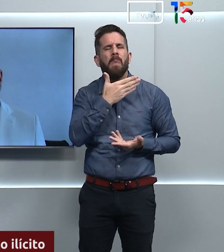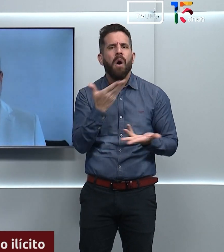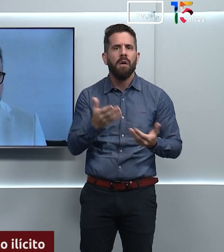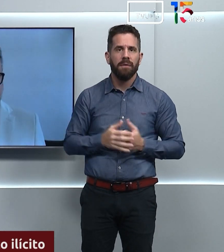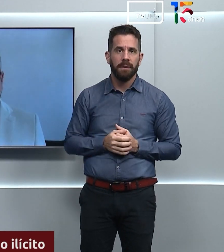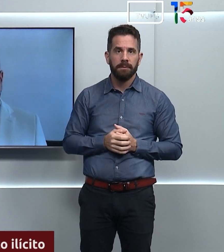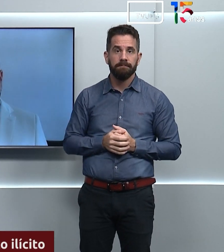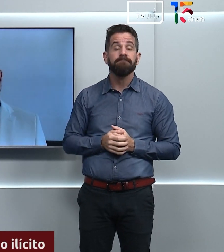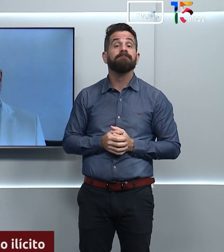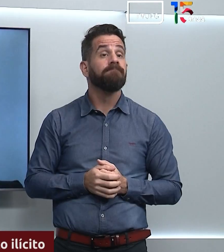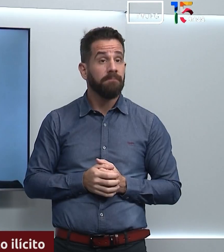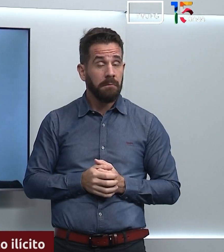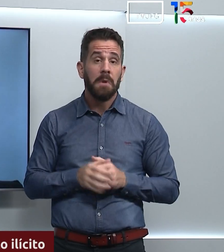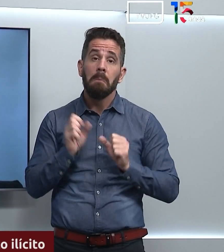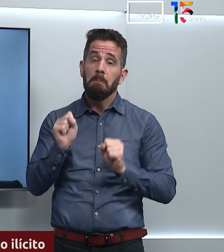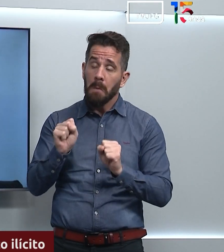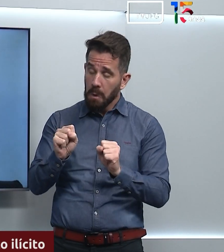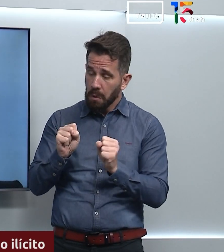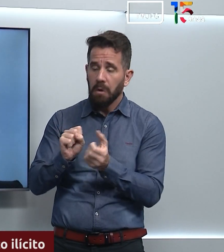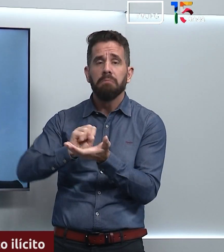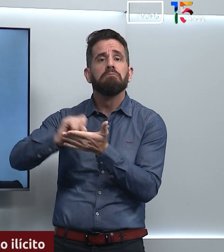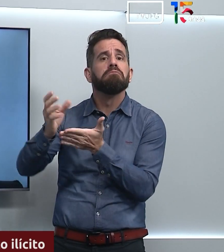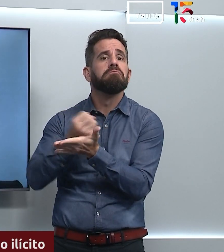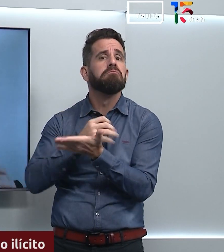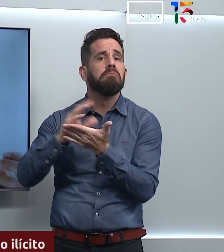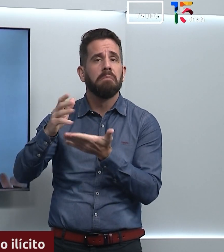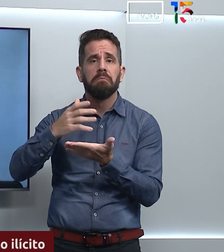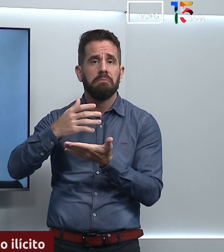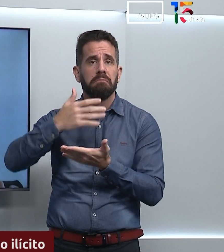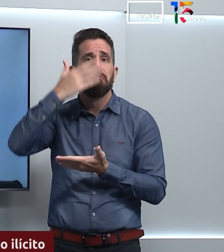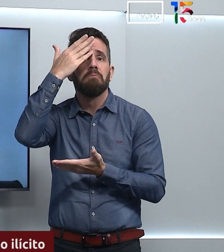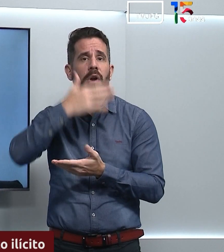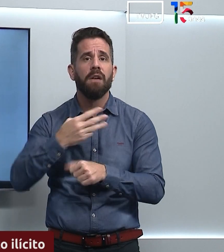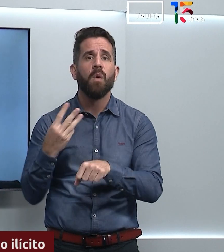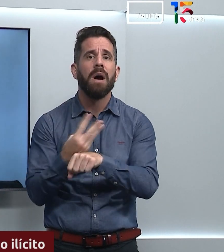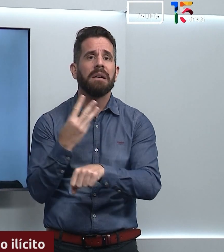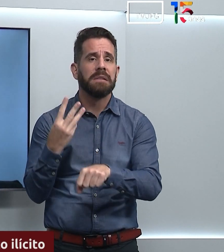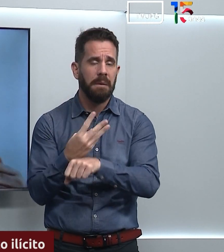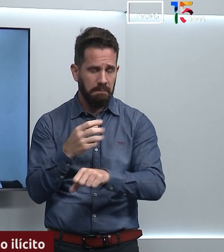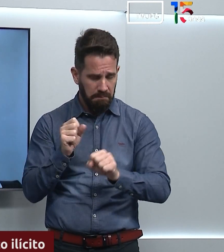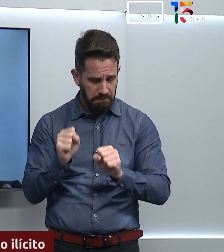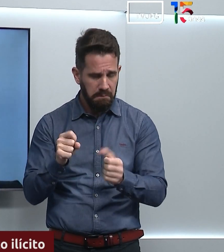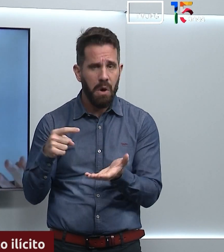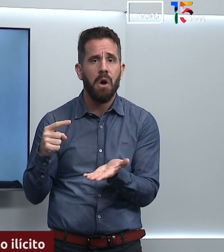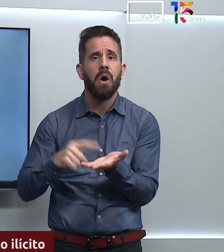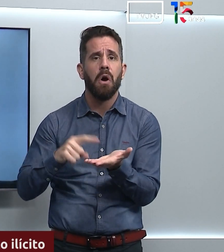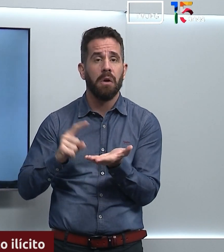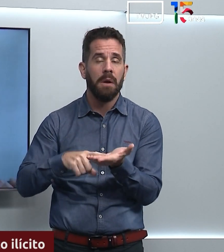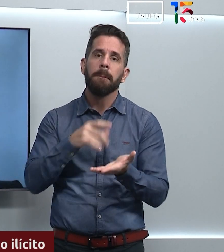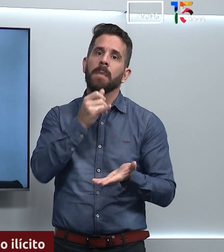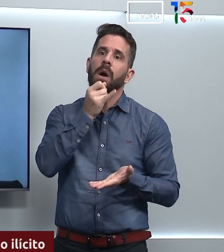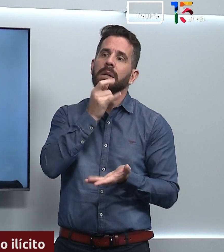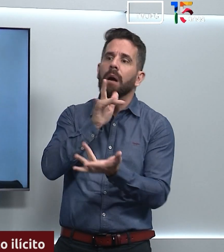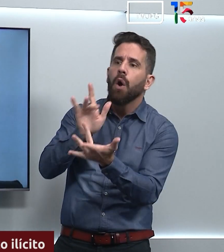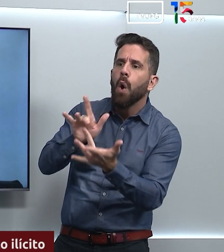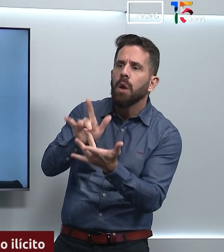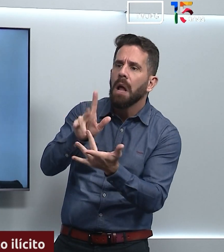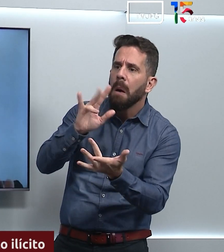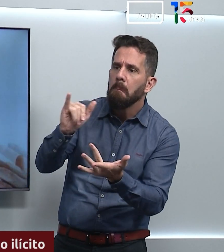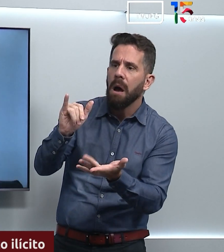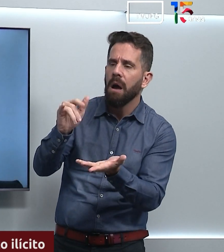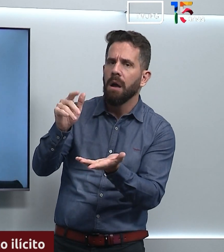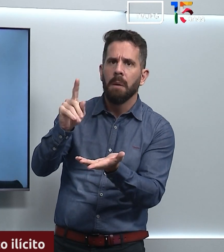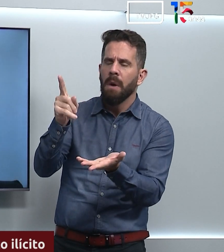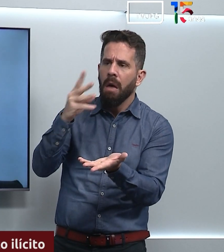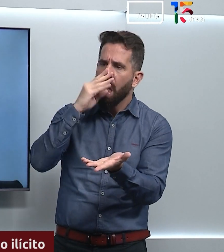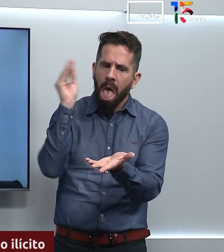Conversas de WhatsApp, no caso, quem está com a criança, o representante legal da criança, tentando contato com a outra pessoa e não conseguindo, ou a